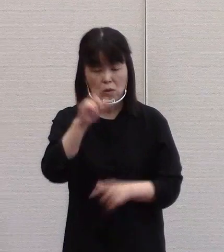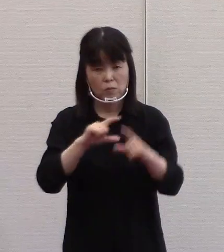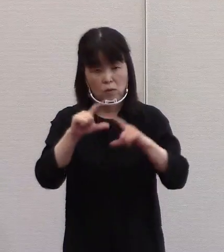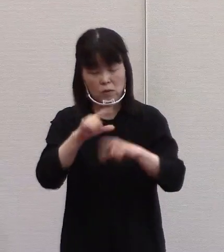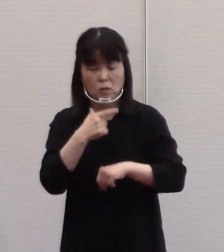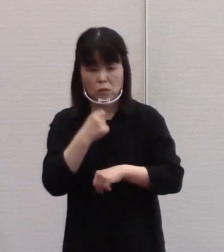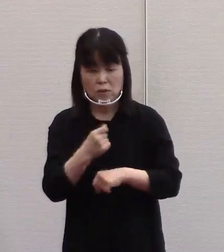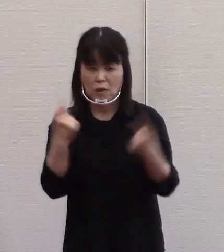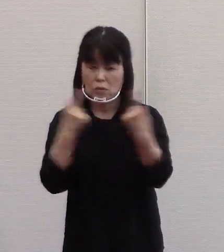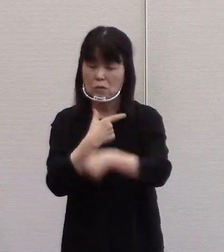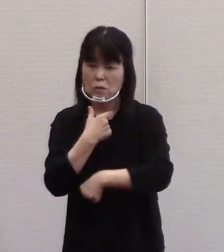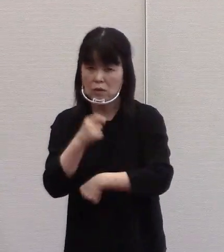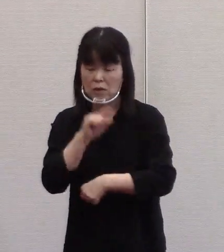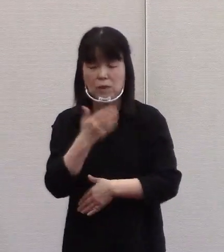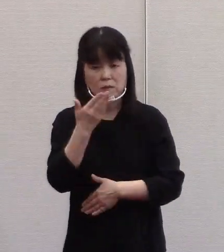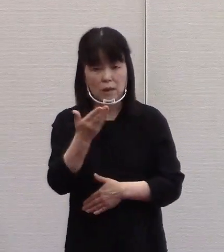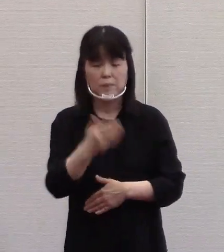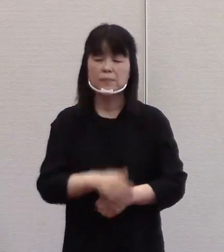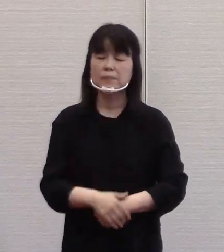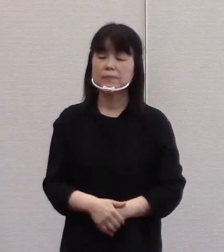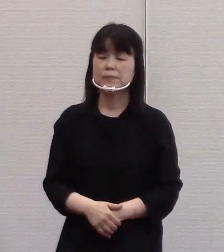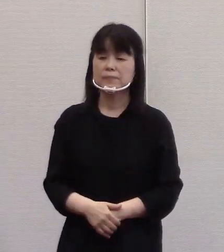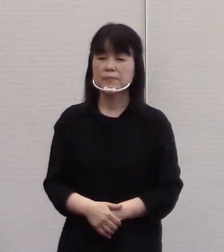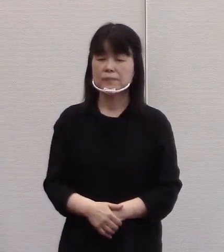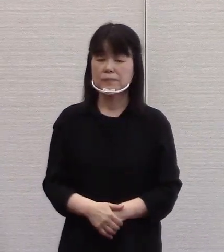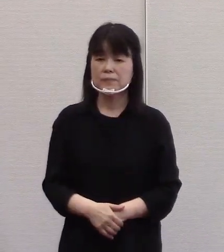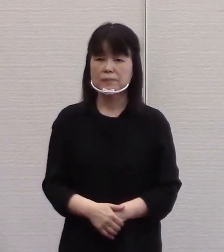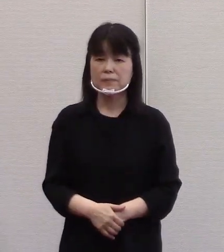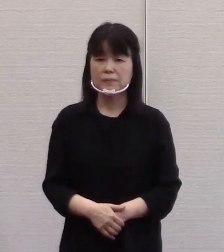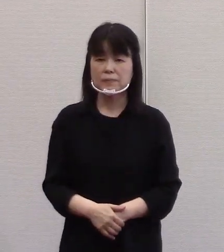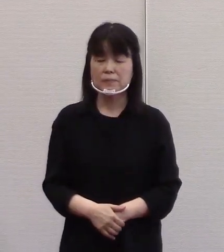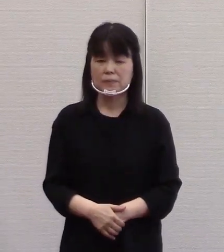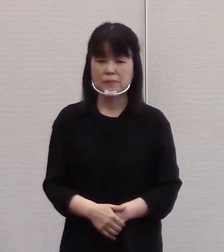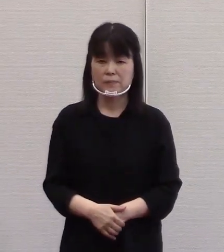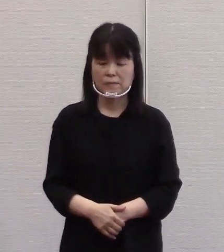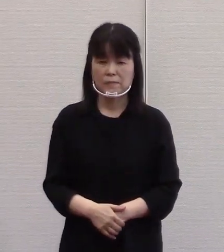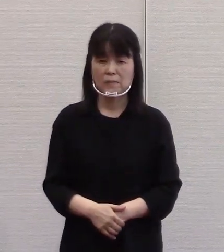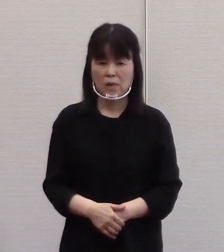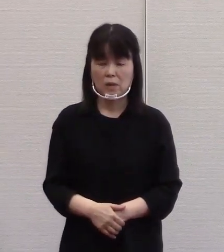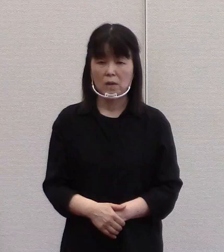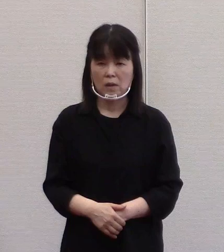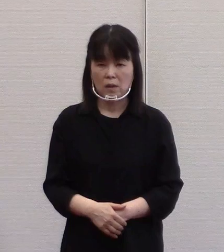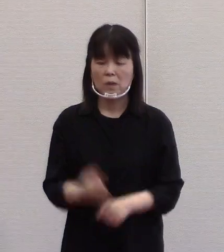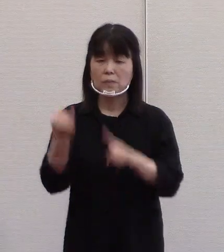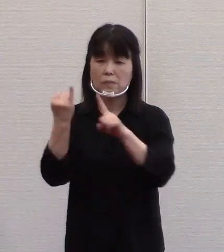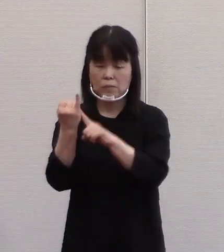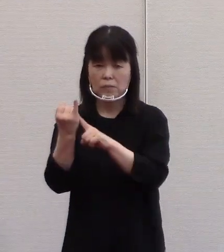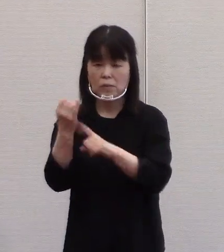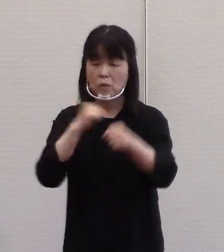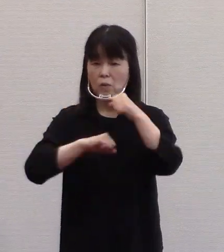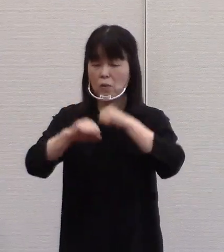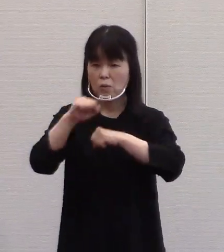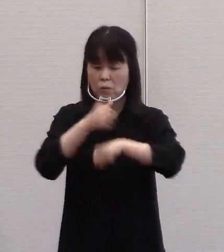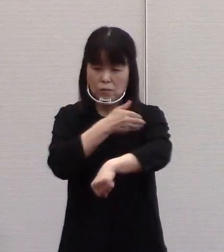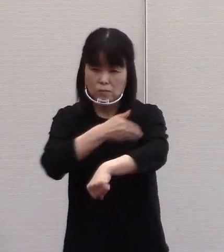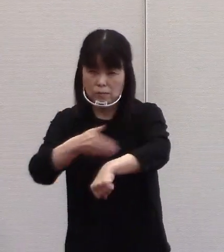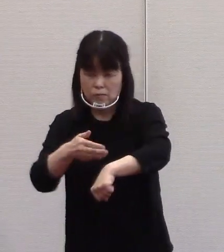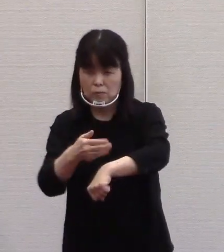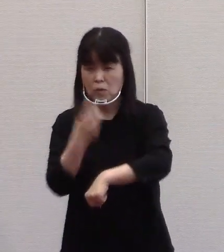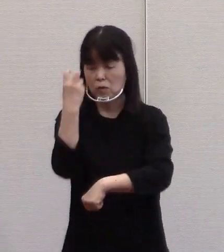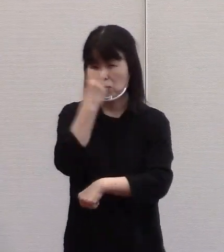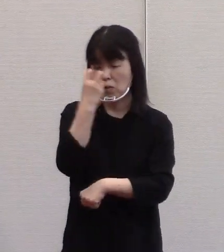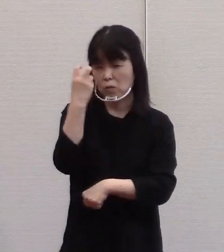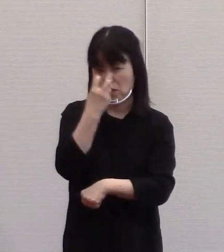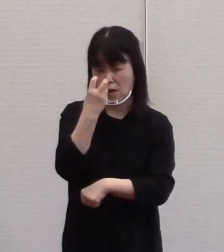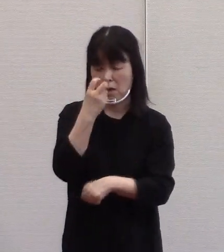今後される点がもしあればよろしいでしょうか。 そうですね、まずその行動調査というのがしっかりされて、濃